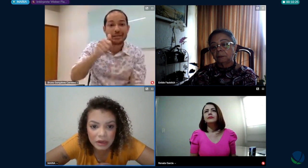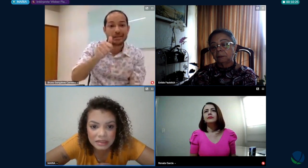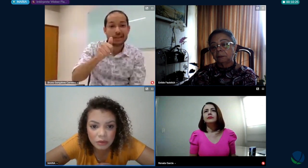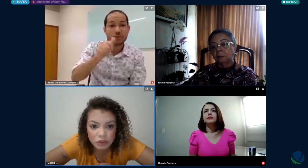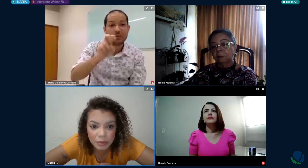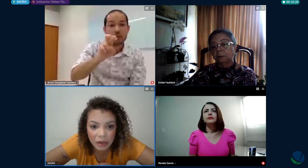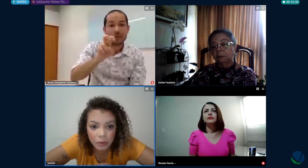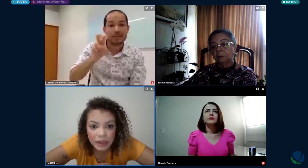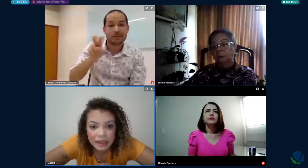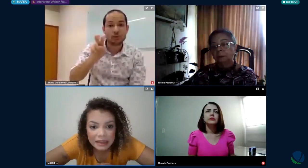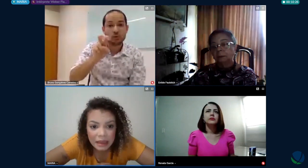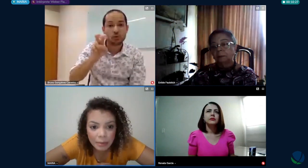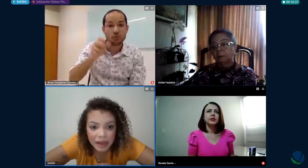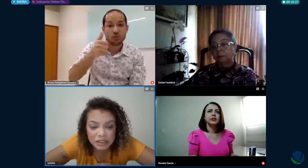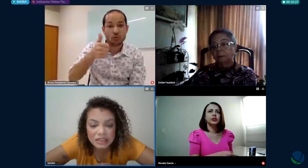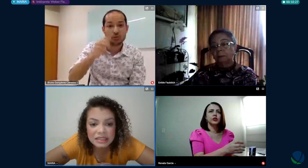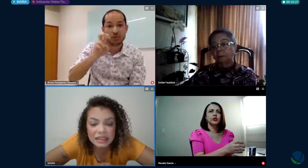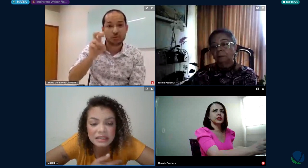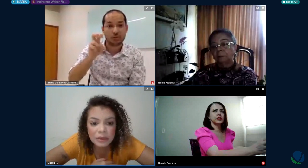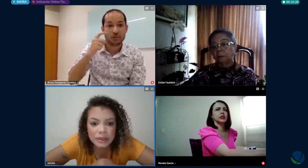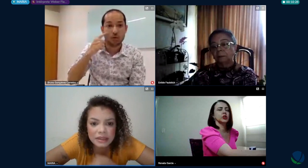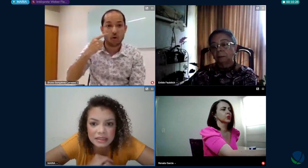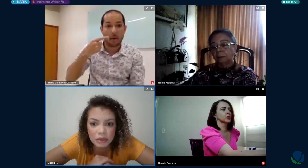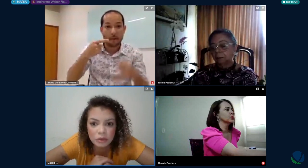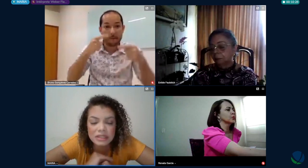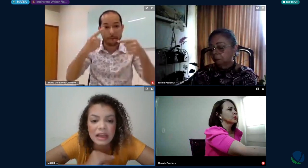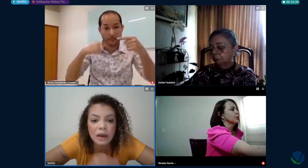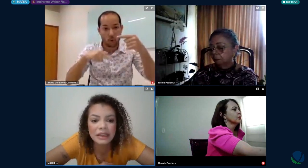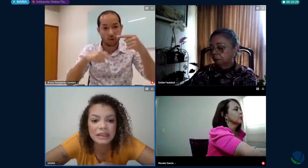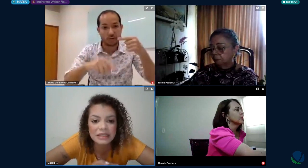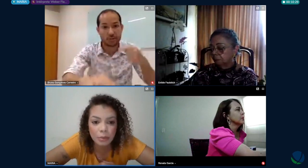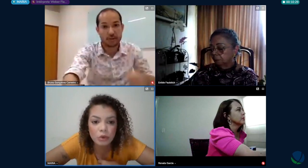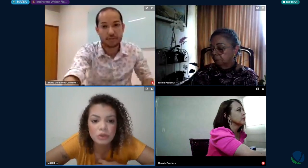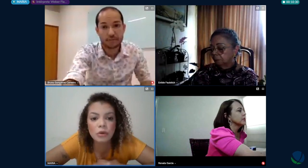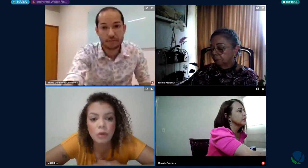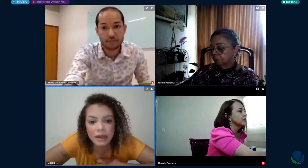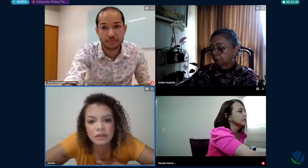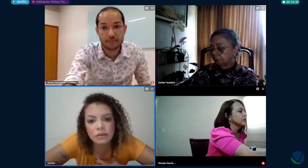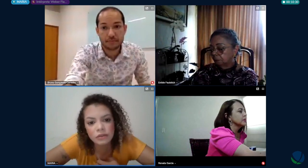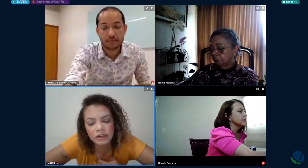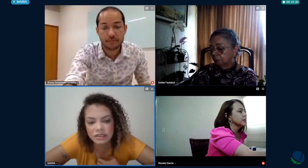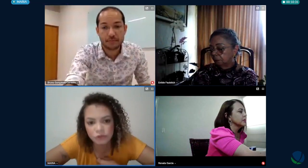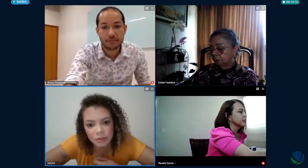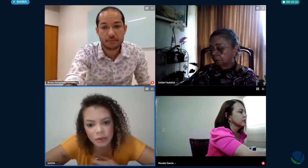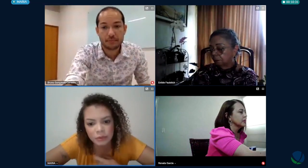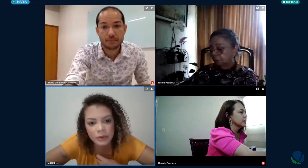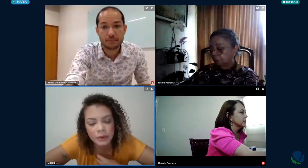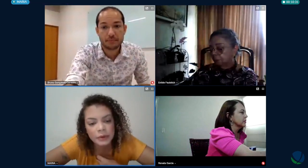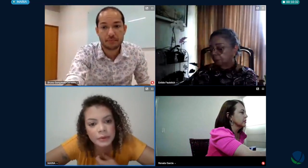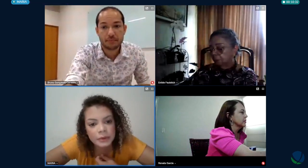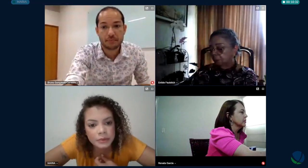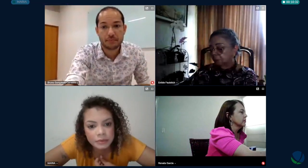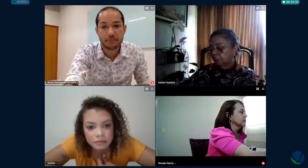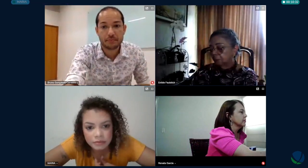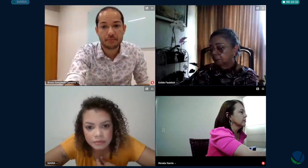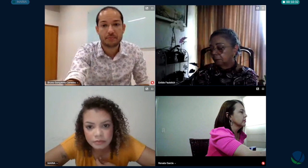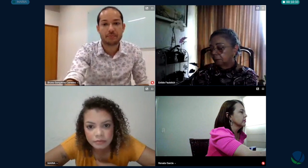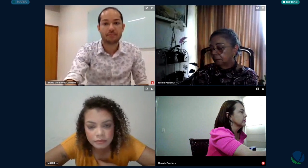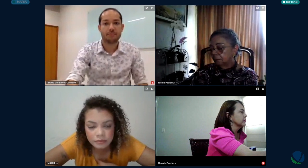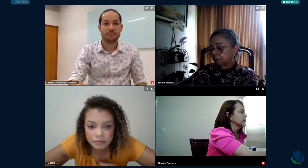dessa configuração de mão. Na página 155, o sinal que está posto com essa configuração de mão.